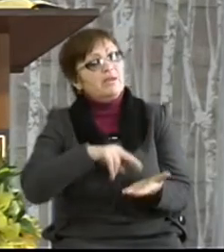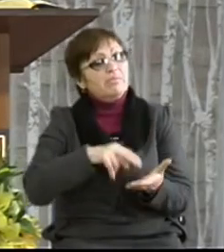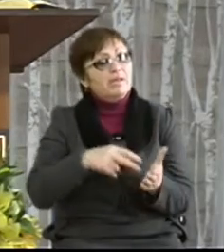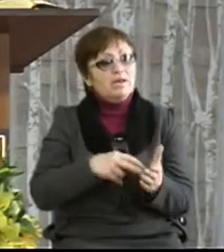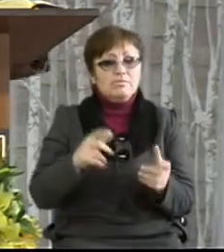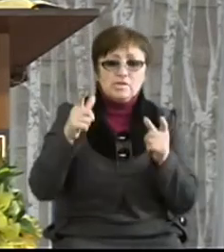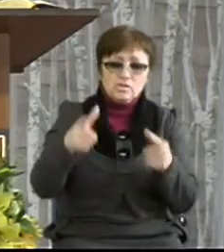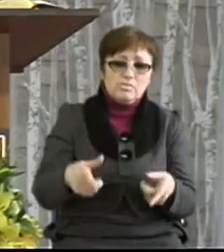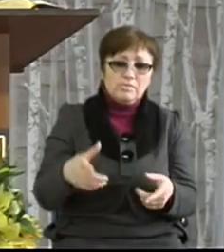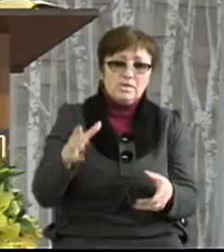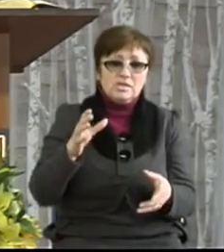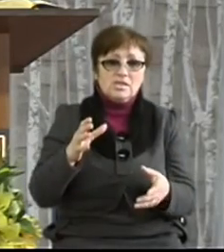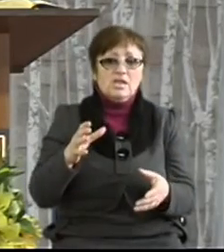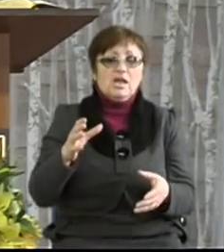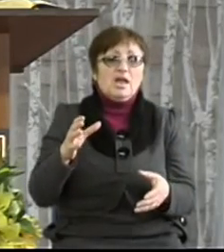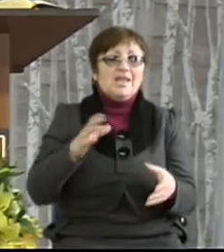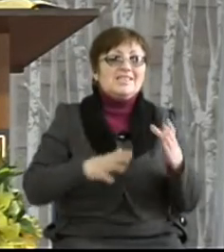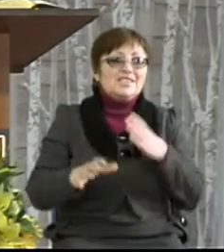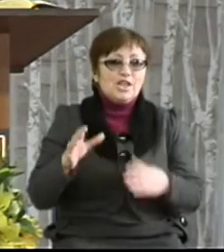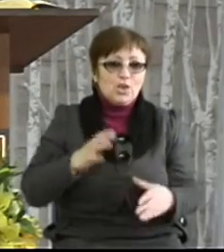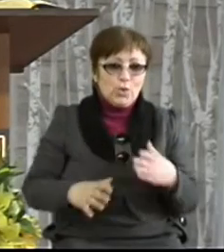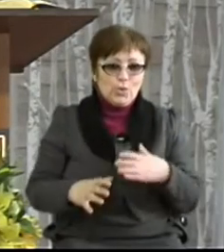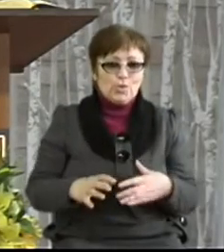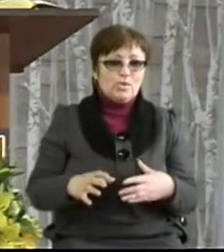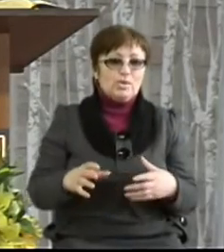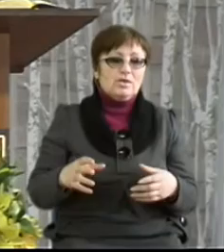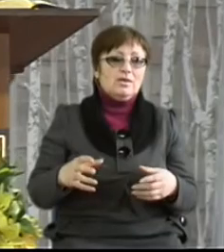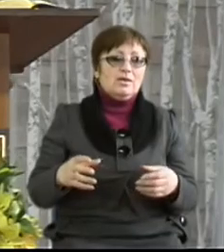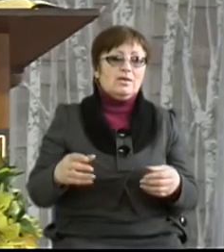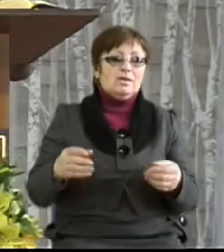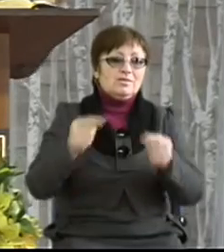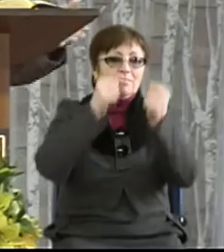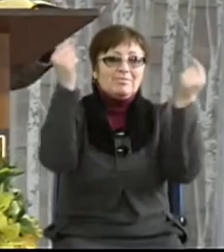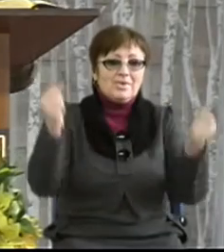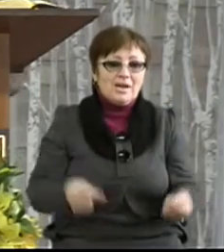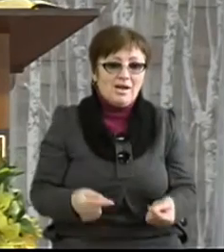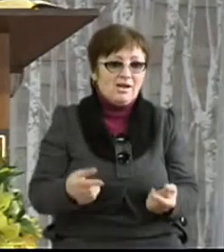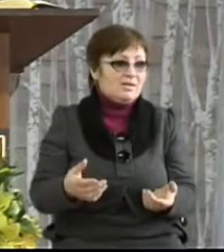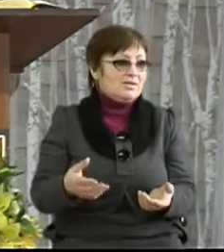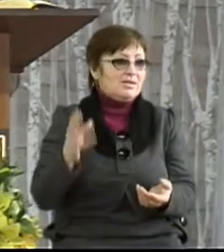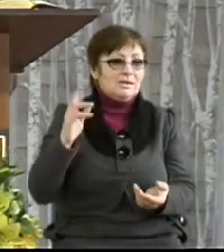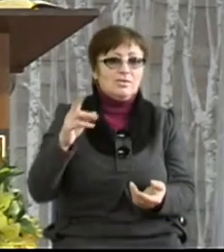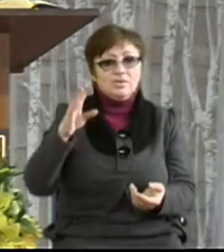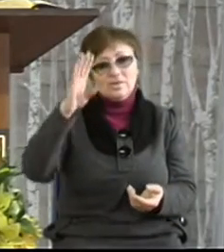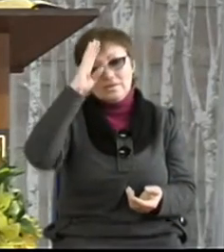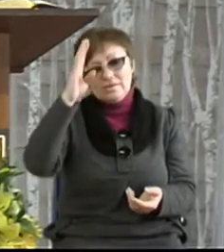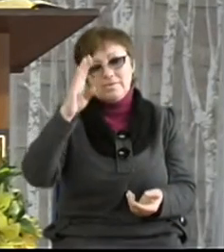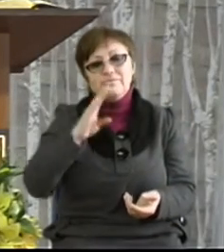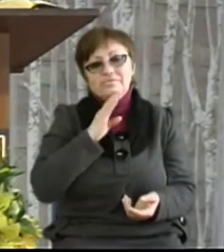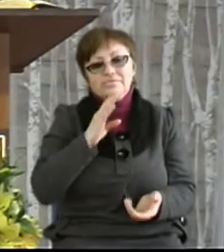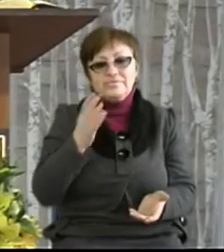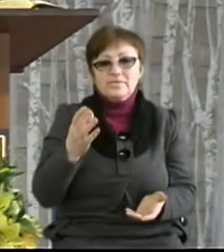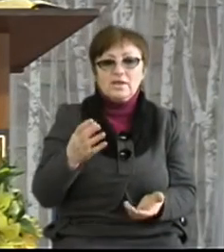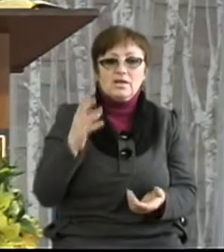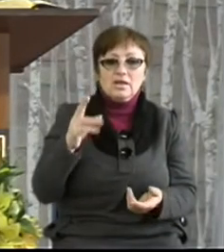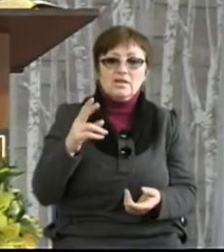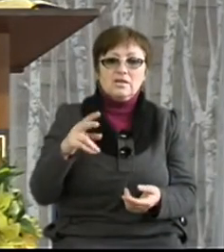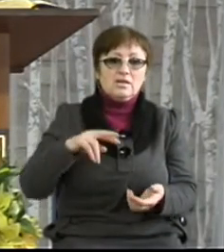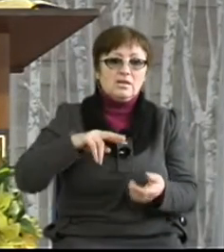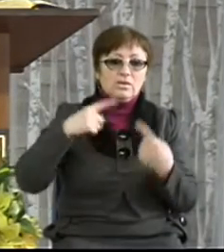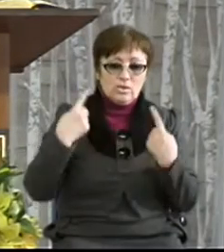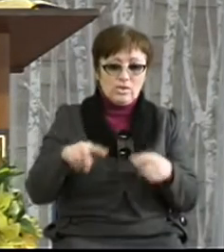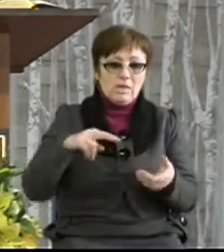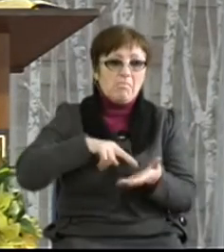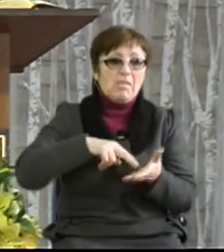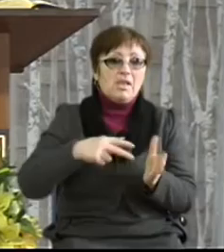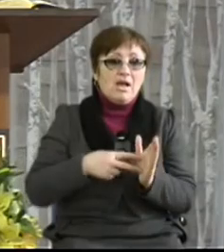планы поступить, может быть, в тот или иной вуз, вступить в брак с кем-то или еще какие-то другие определенные